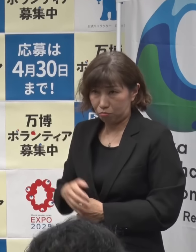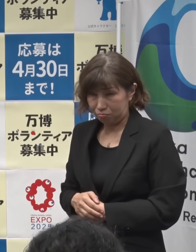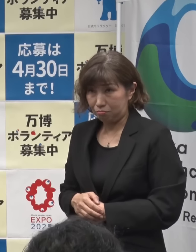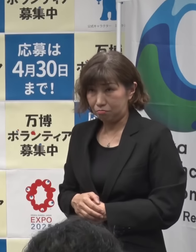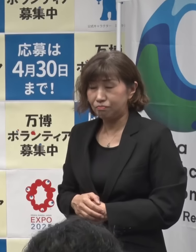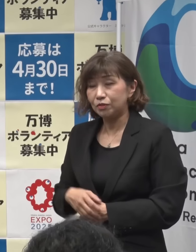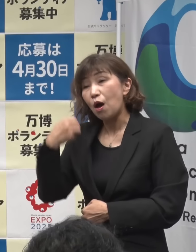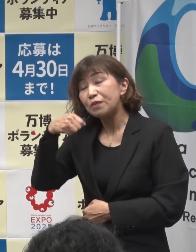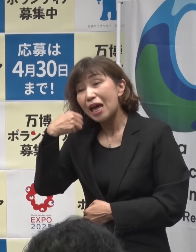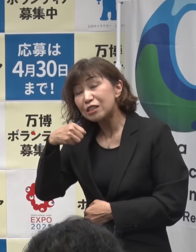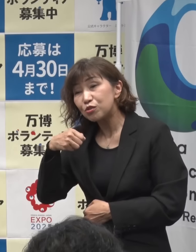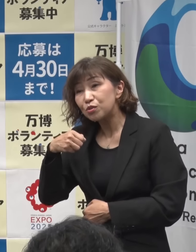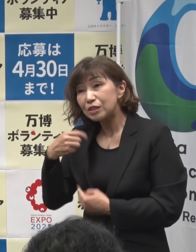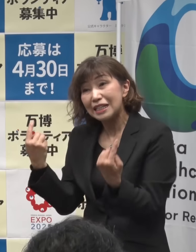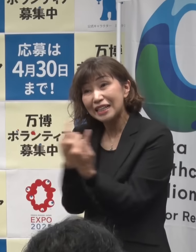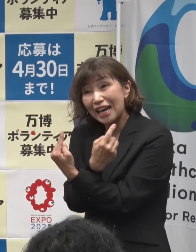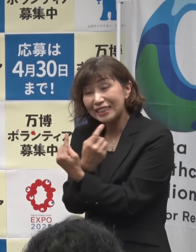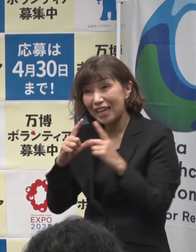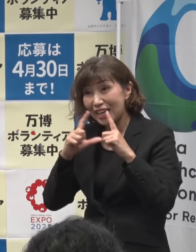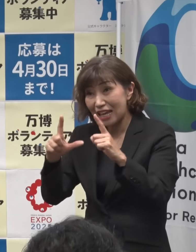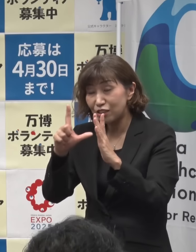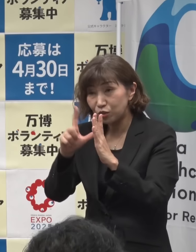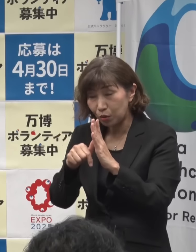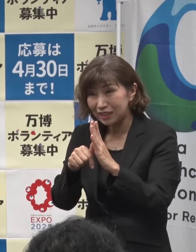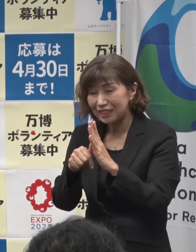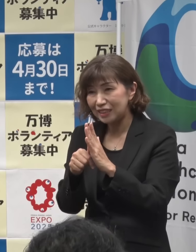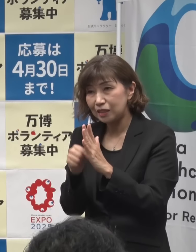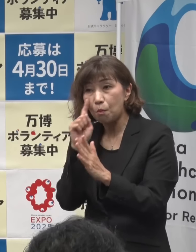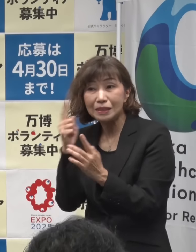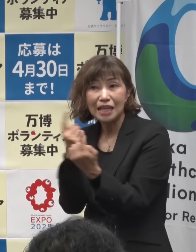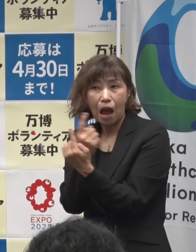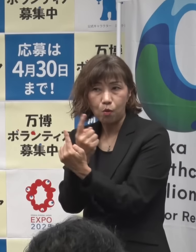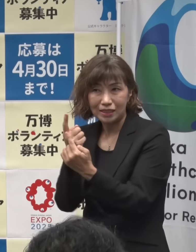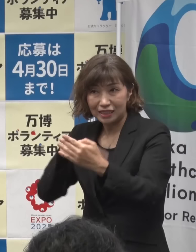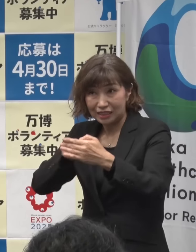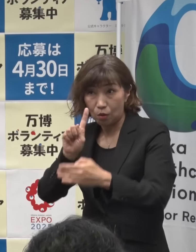の方向性も含めて見直しがあるというふうに考えてよいのでしょうか。